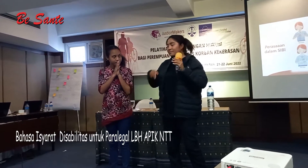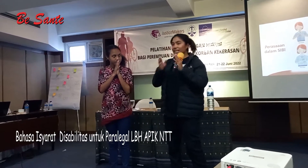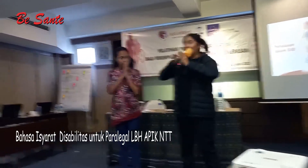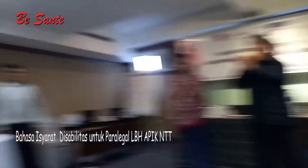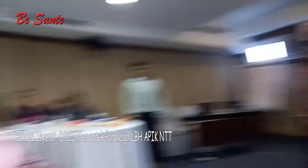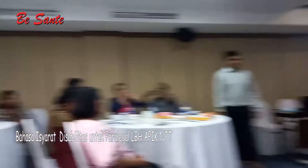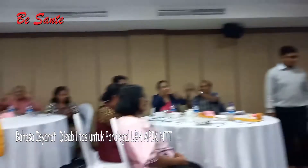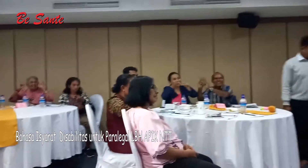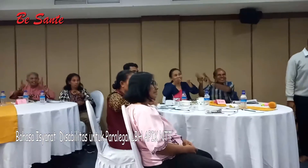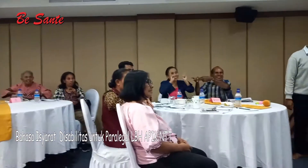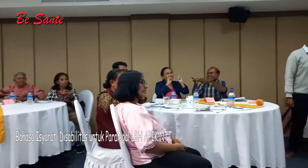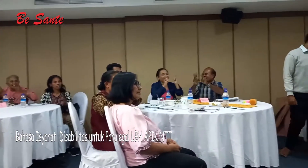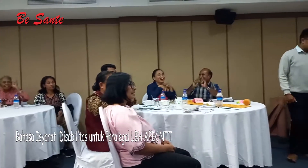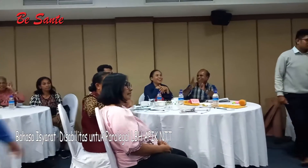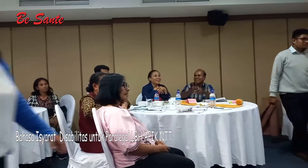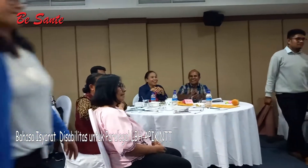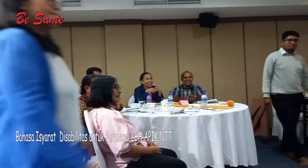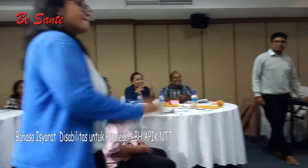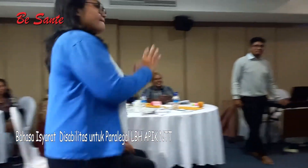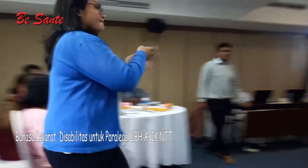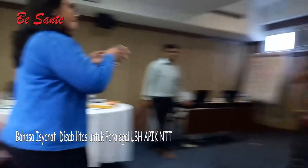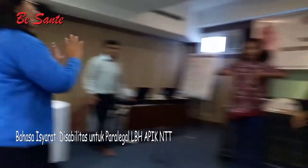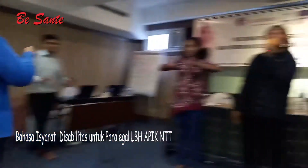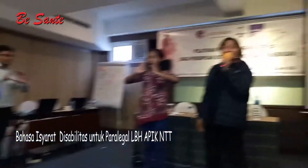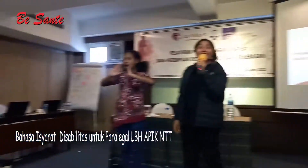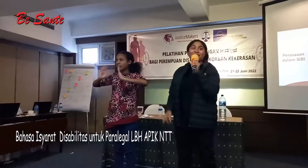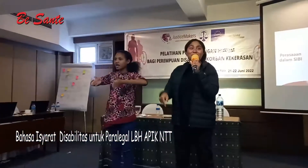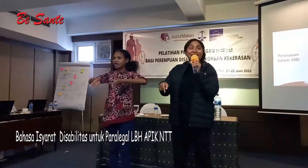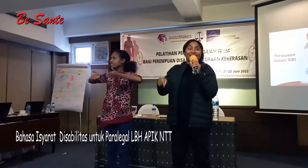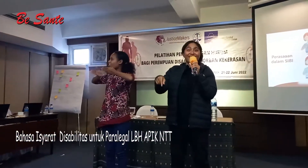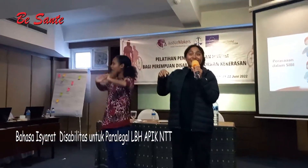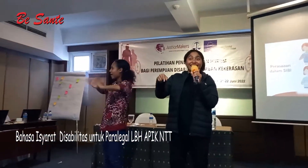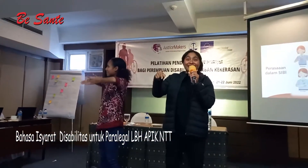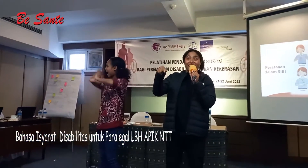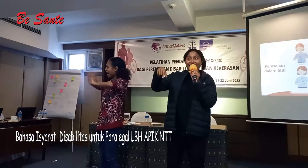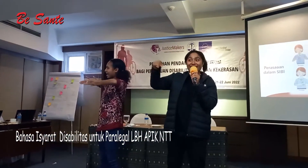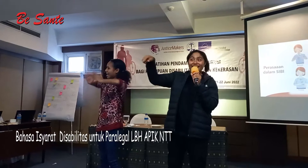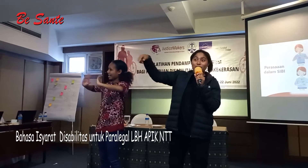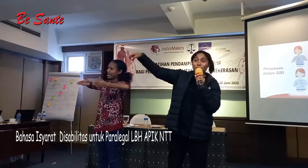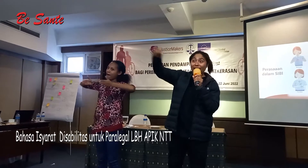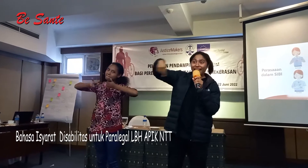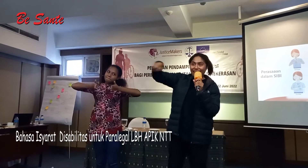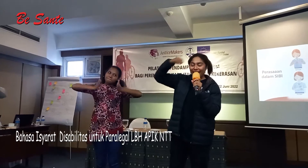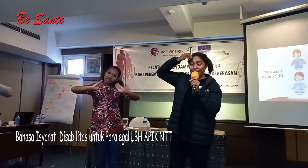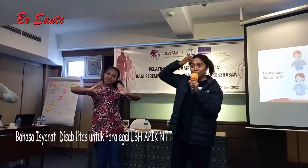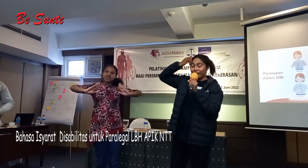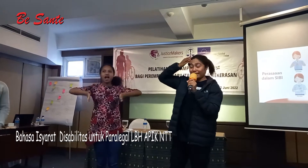Yeah. Nah itu begini, ini orang Medan. Oke, okay. Bisa kotong belajar ya orang kotong pun daerah ya, hanya kotong